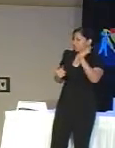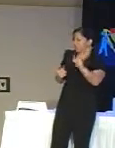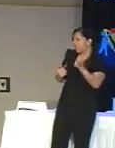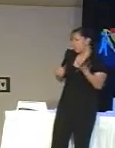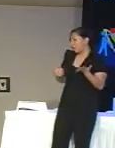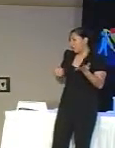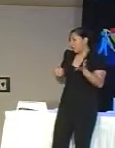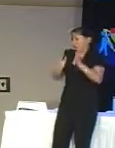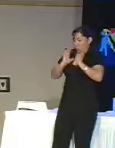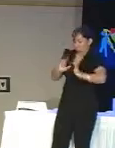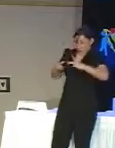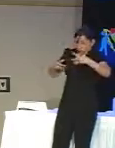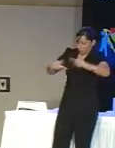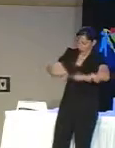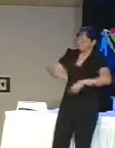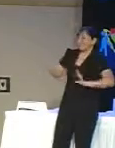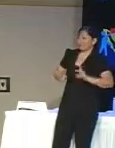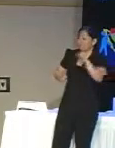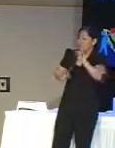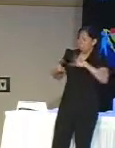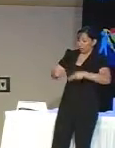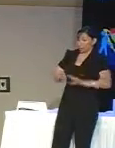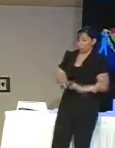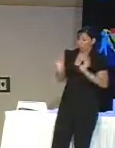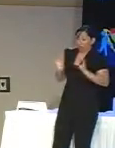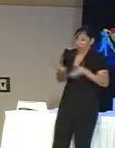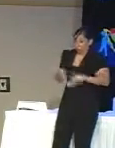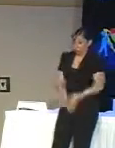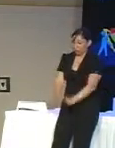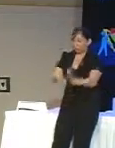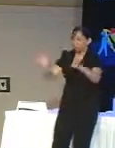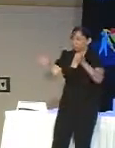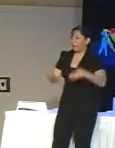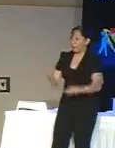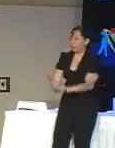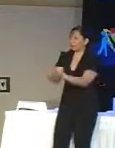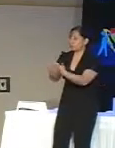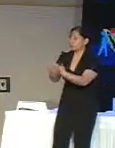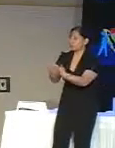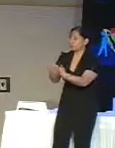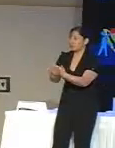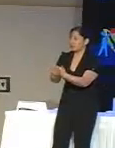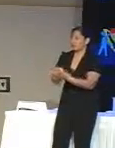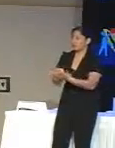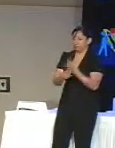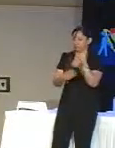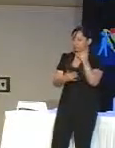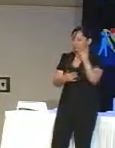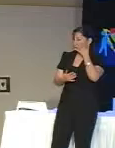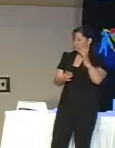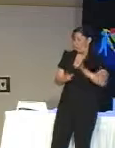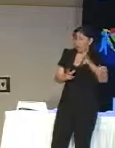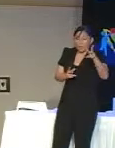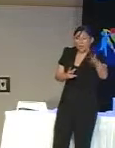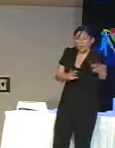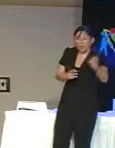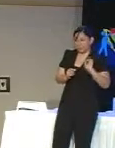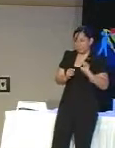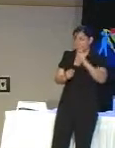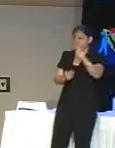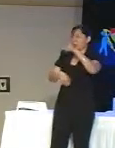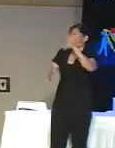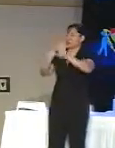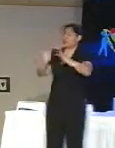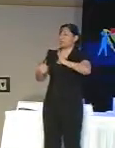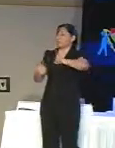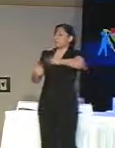poco podamos hacer. Sin embargo, la ruptura prematura de membranas está asociada a